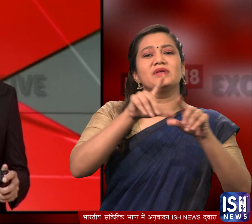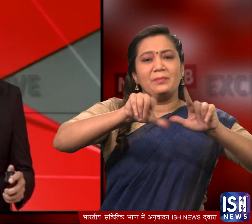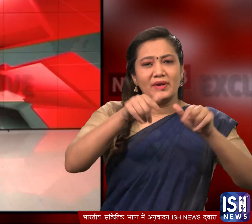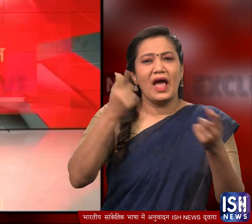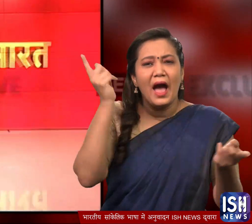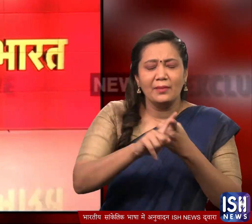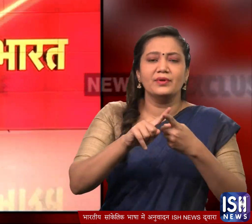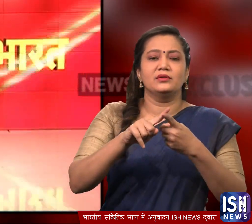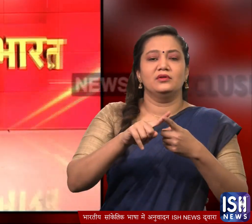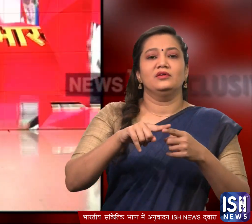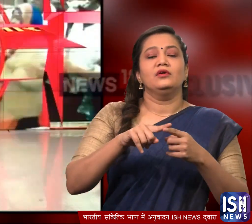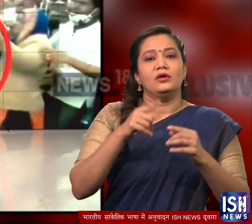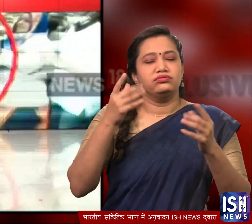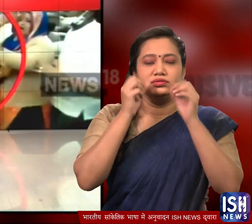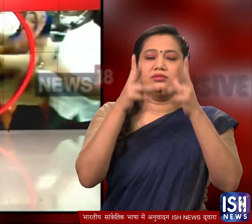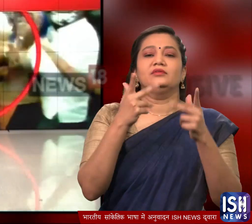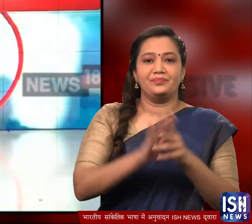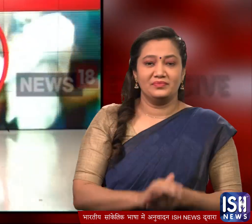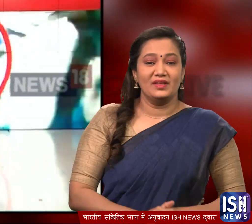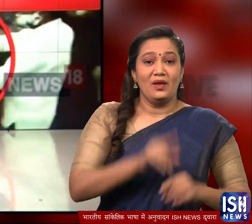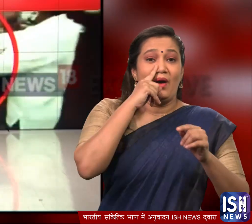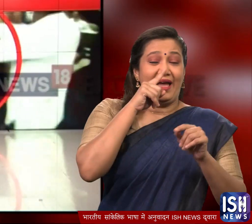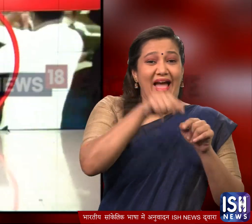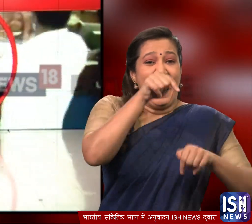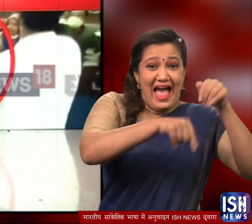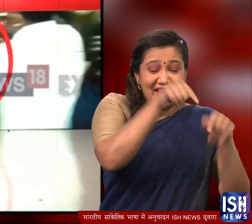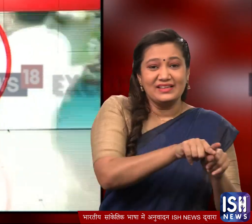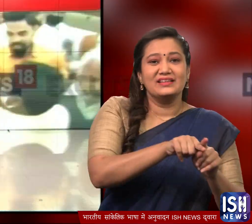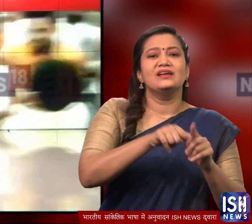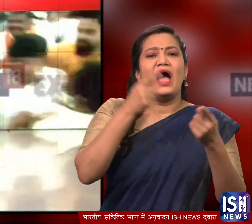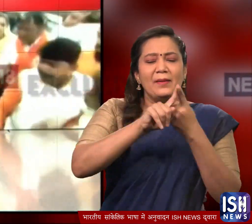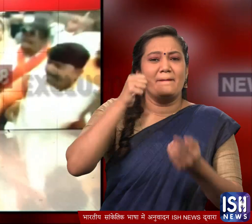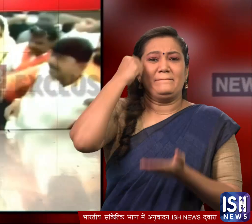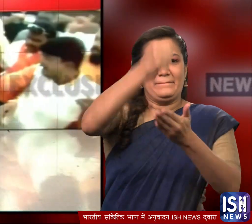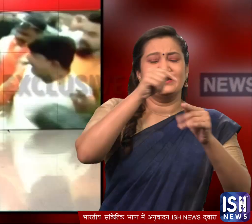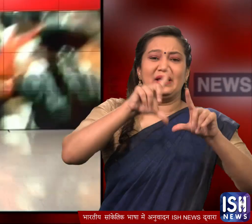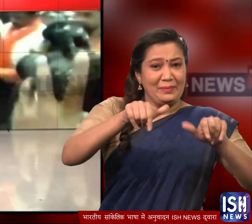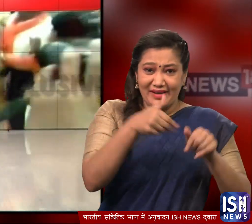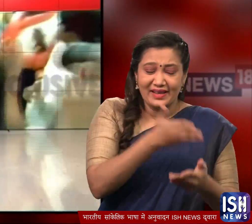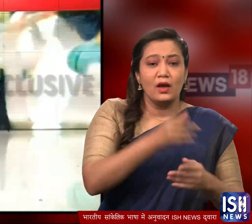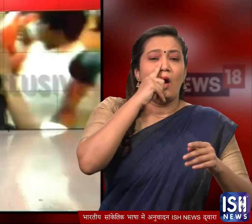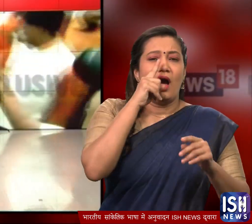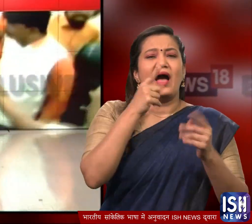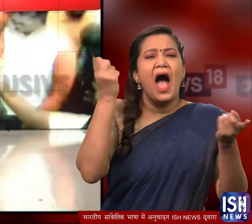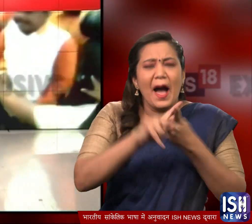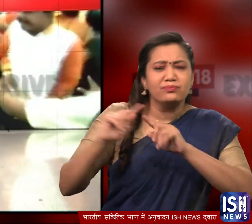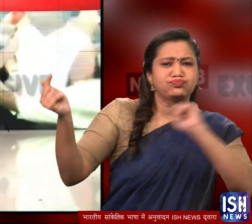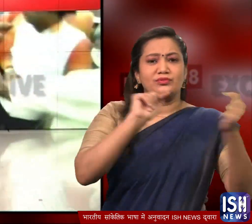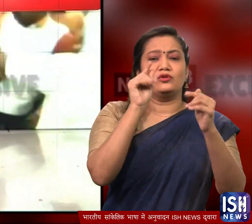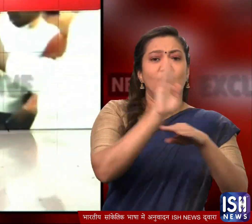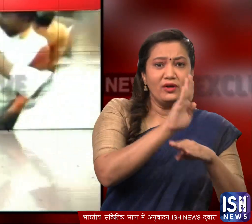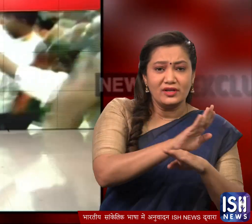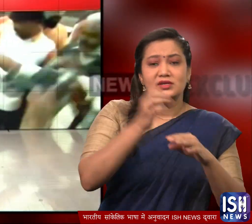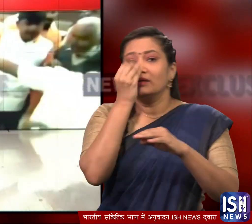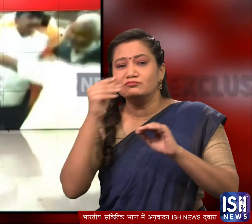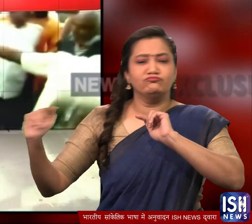सामने आई। वहां एक महिला पार्षद ने विरोधियों पर गमले से हमला कर दिया। वहां नगर निगम के बजट सत्र की बैठक थी, जिसमें किसी मुद्दे पर